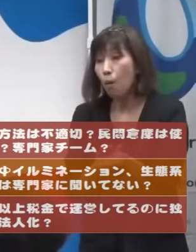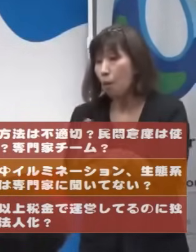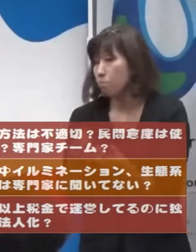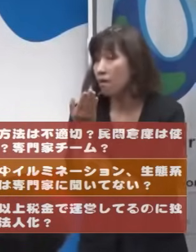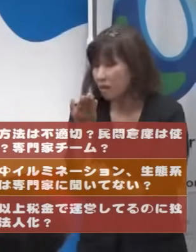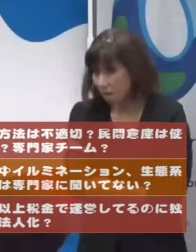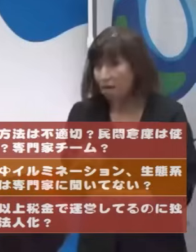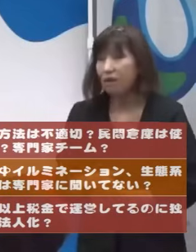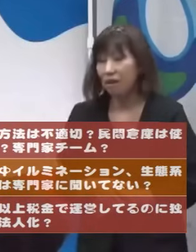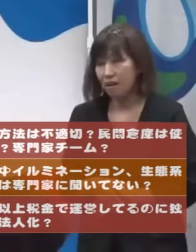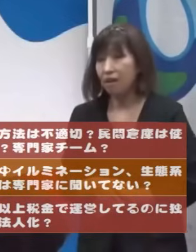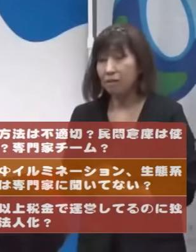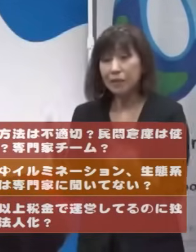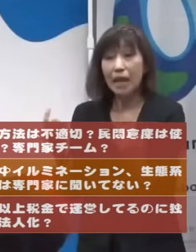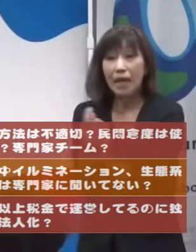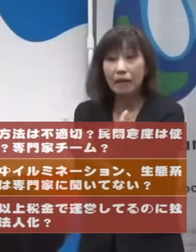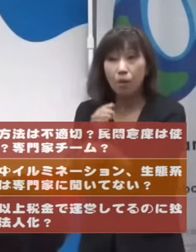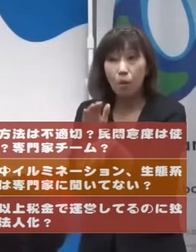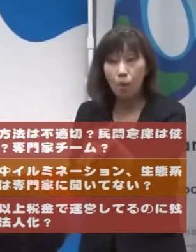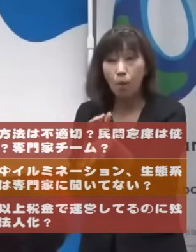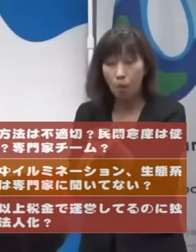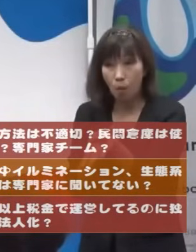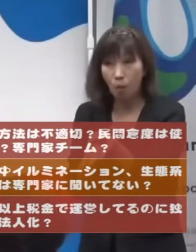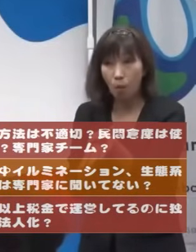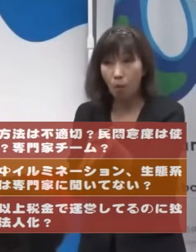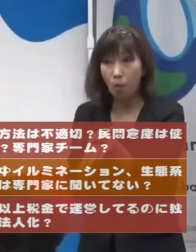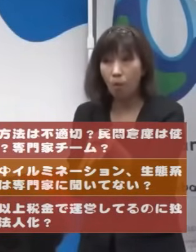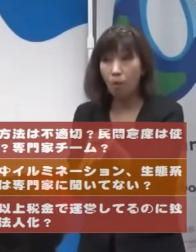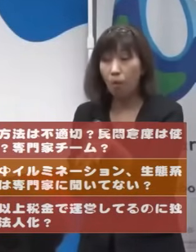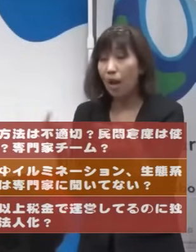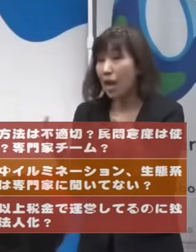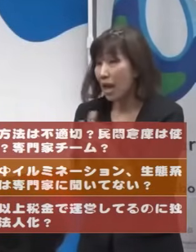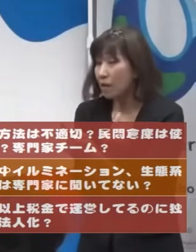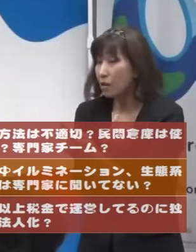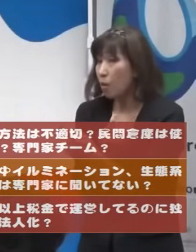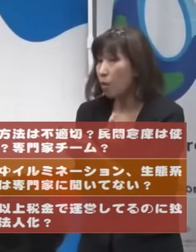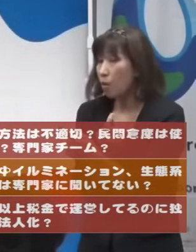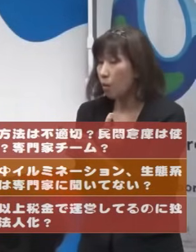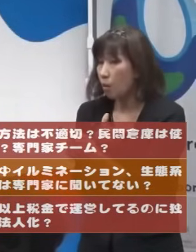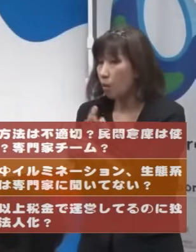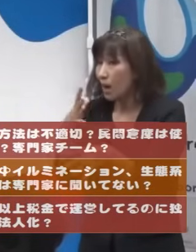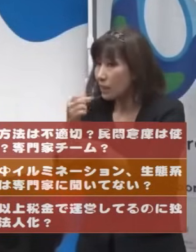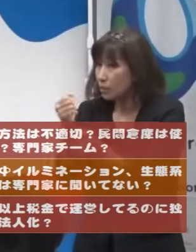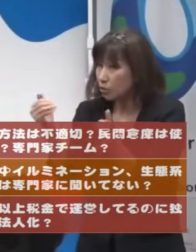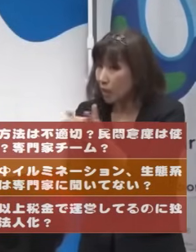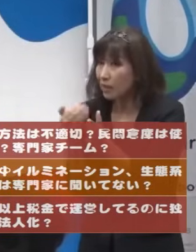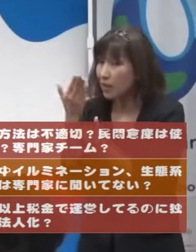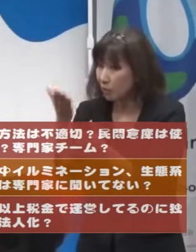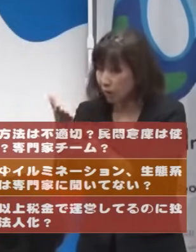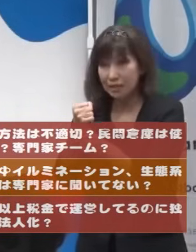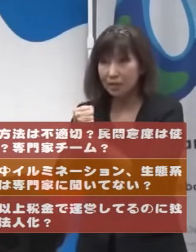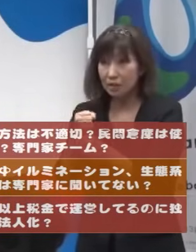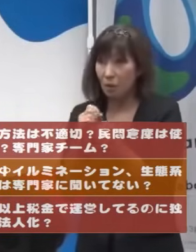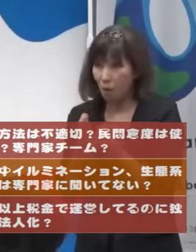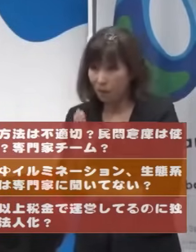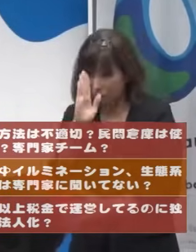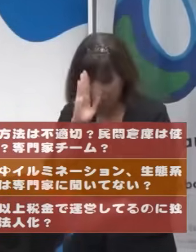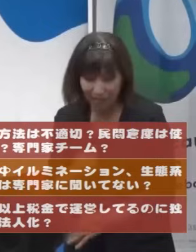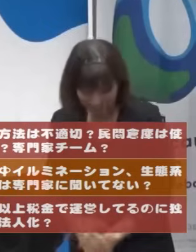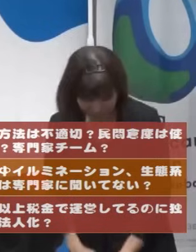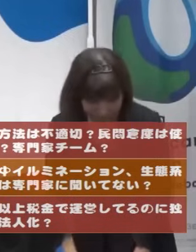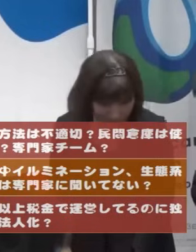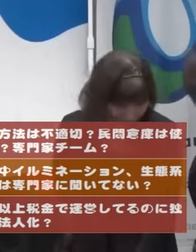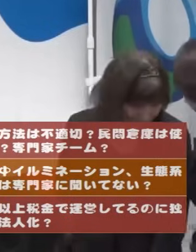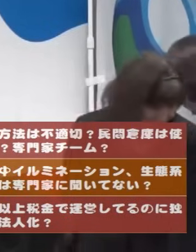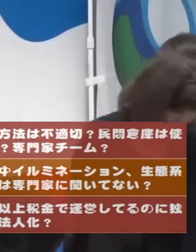つ頃までに変更方法を保管方法を変更したいとお考えか、時期的な目標をお聞かせください。 はい、僕は